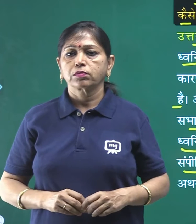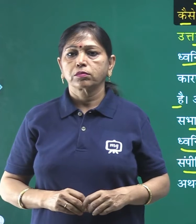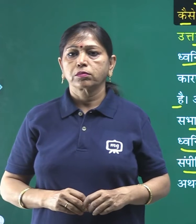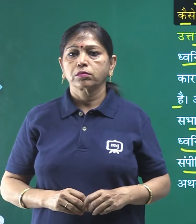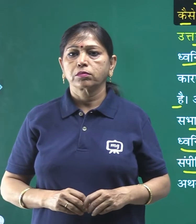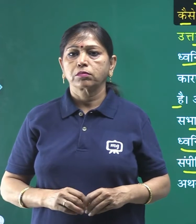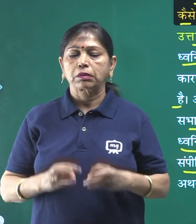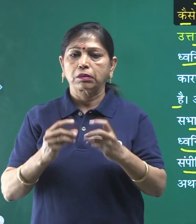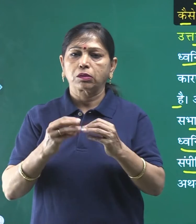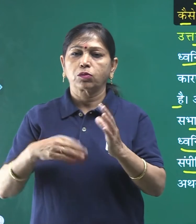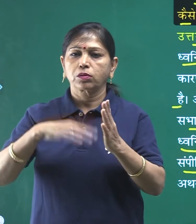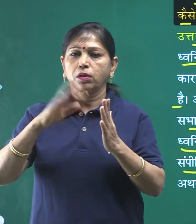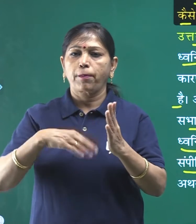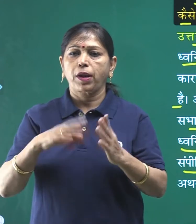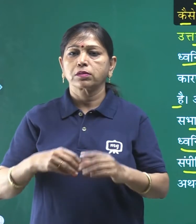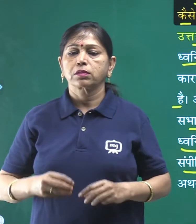खुरदरे प्लास्टर